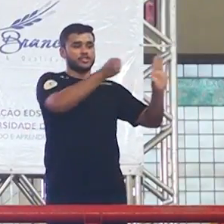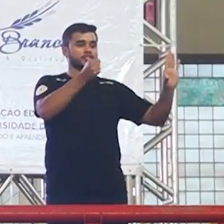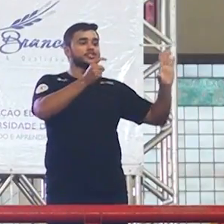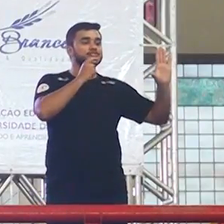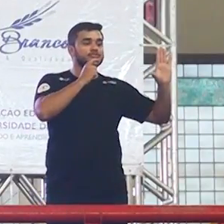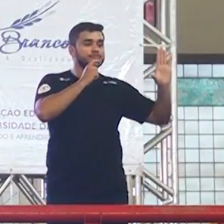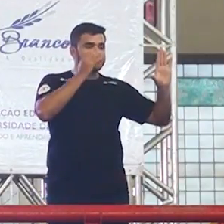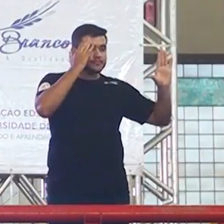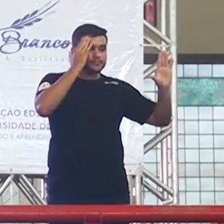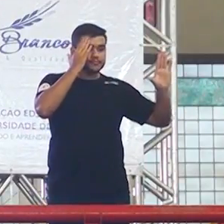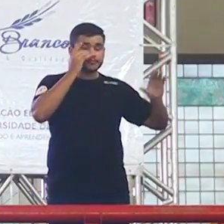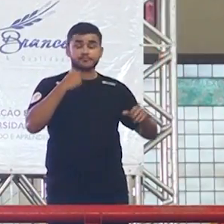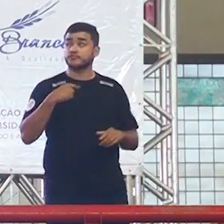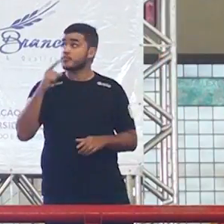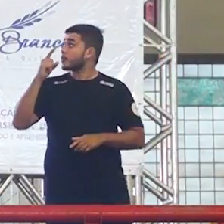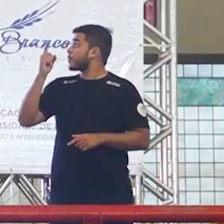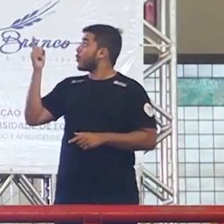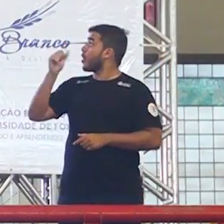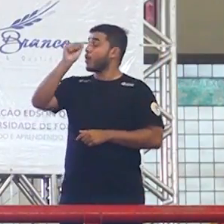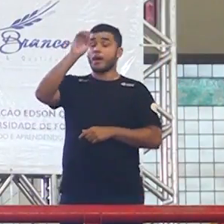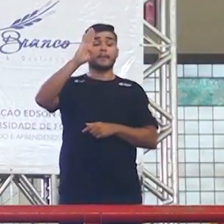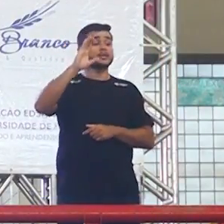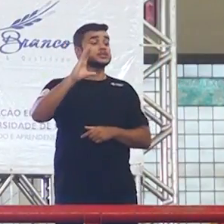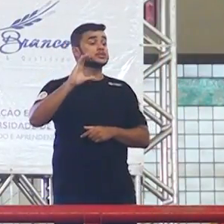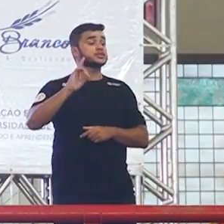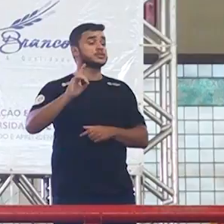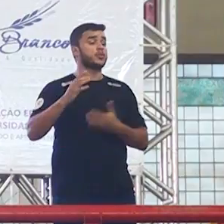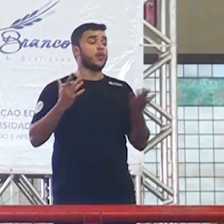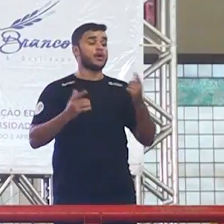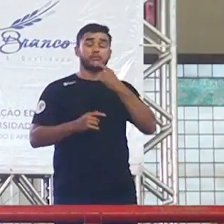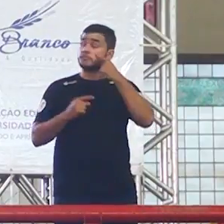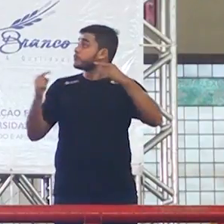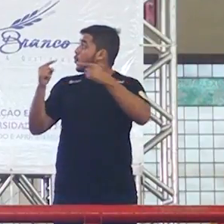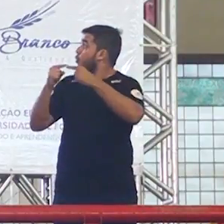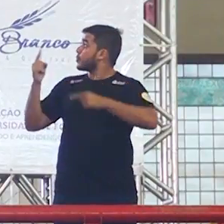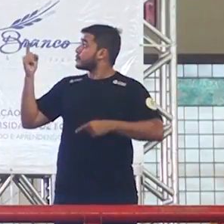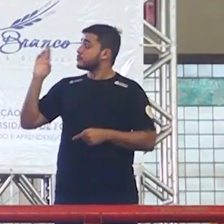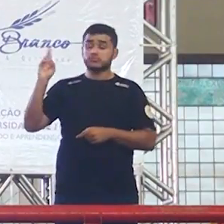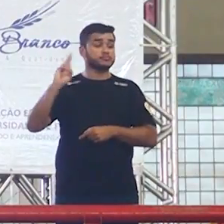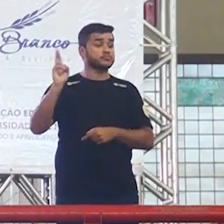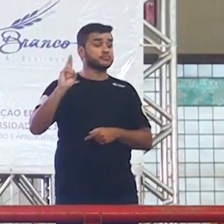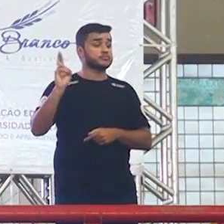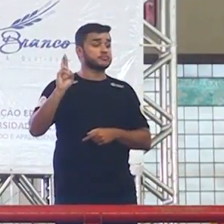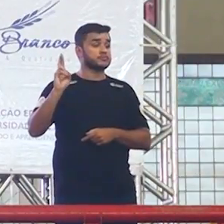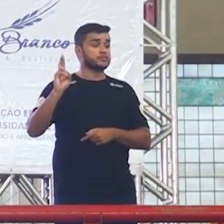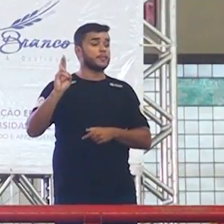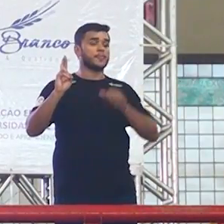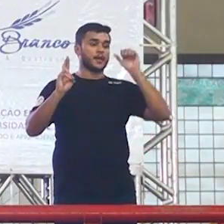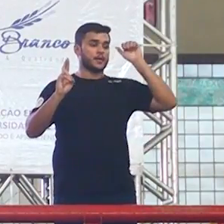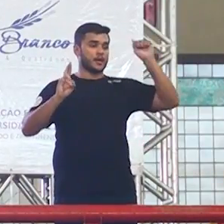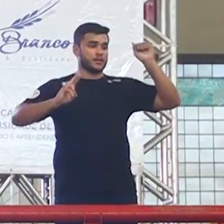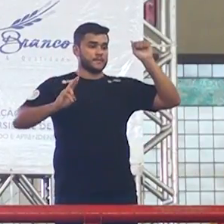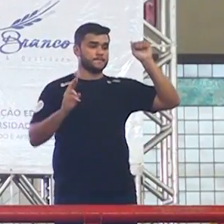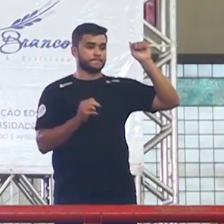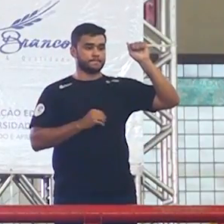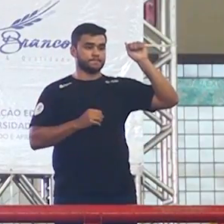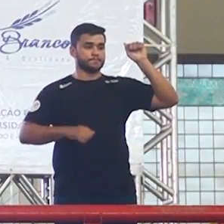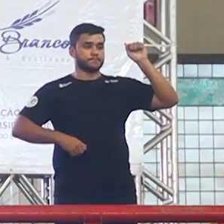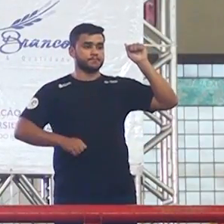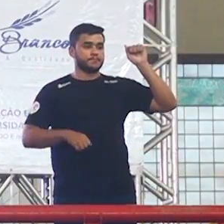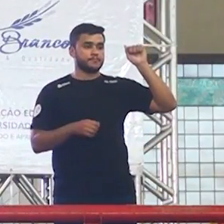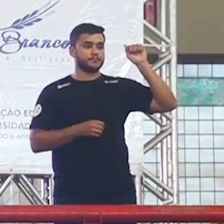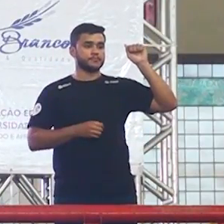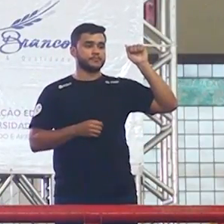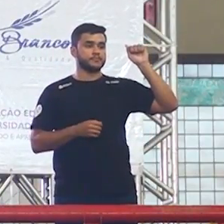124,8 reais. Qual item, galera? Qual item? Qual item? A. Vamos repetir? Bora. Professor, o